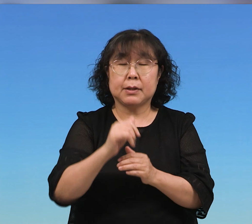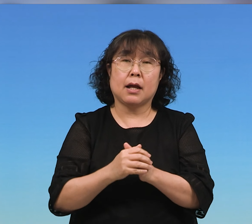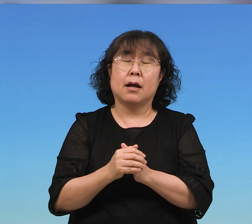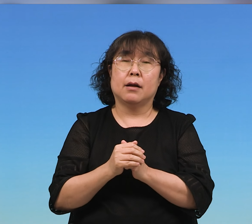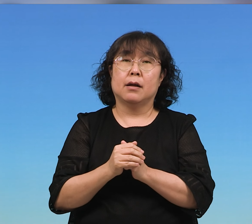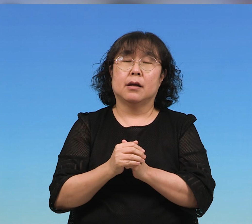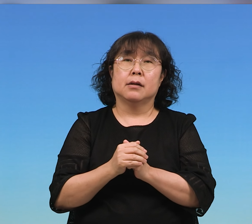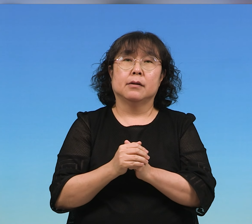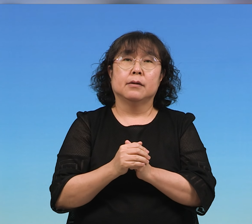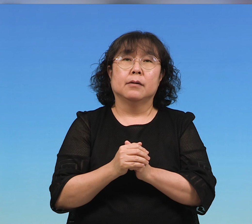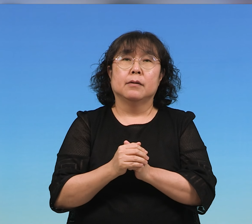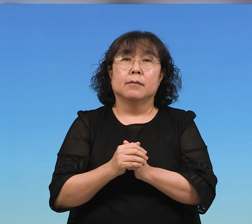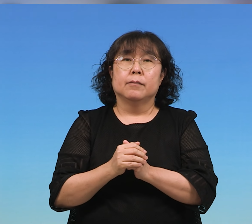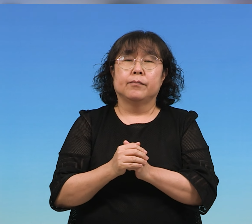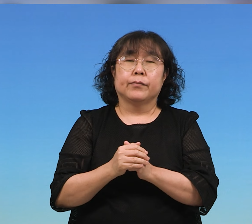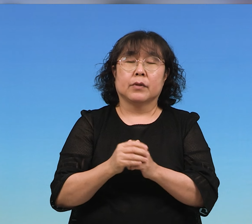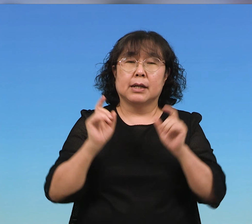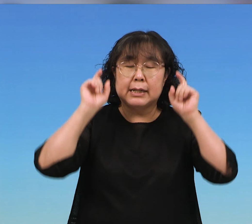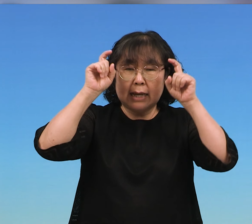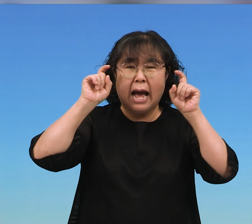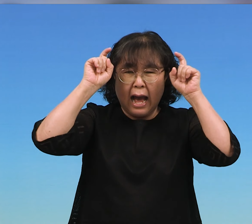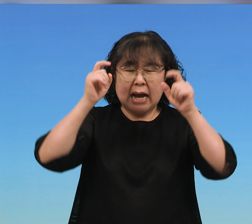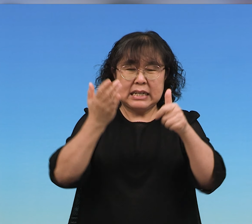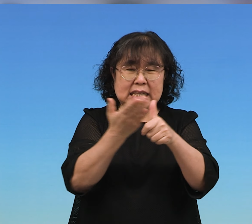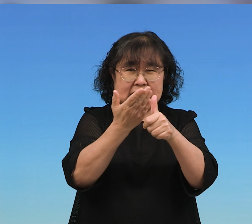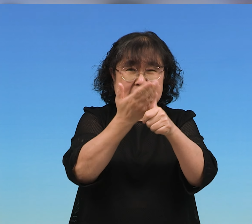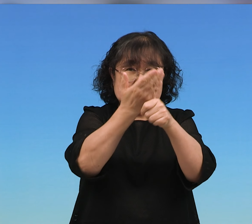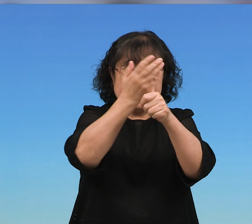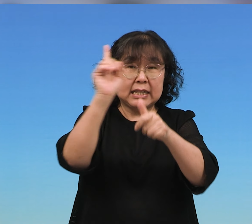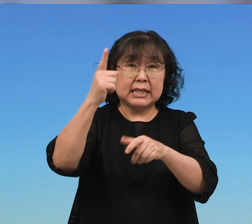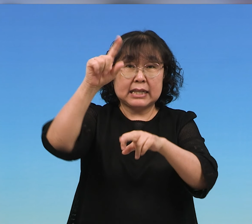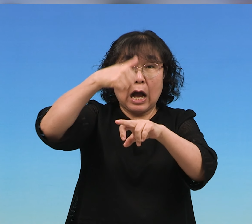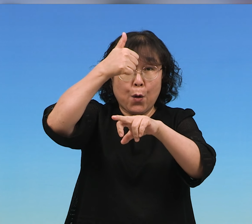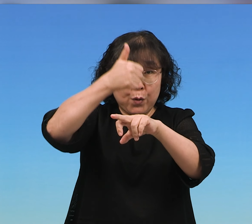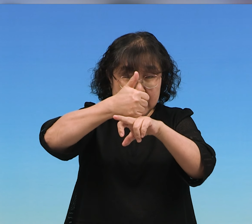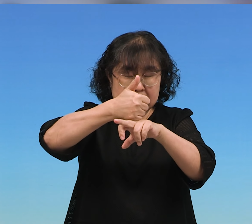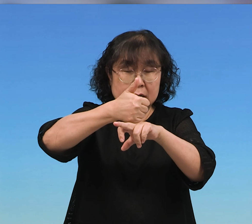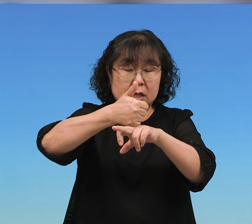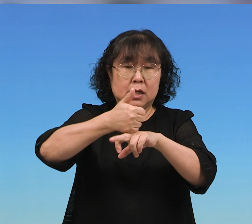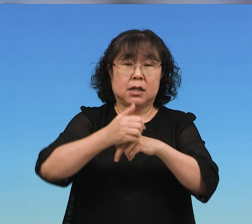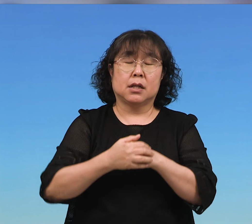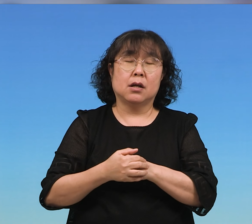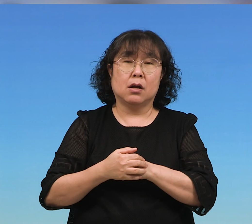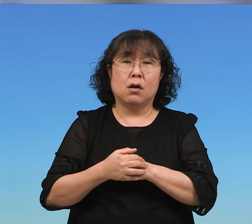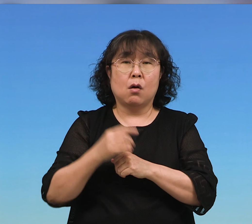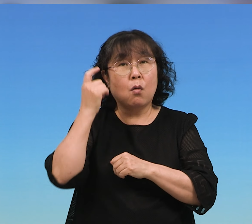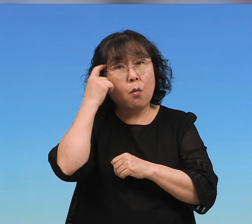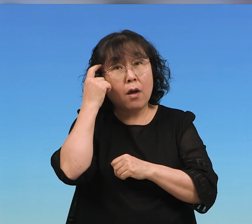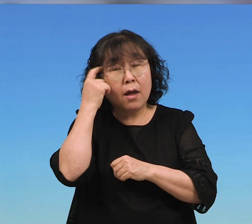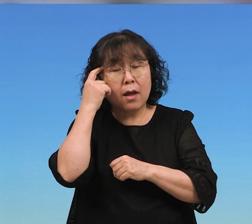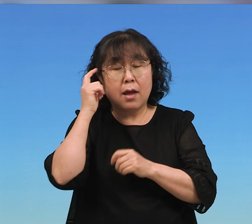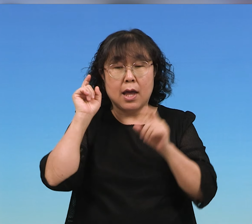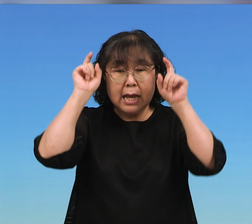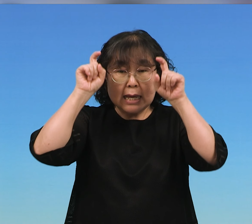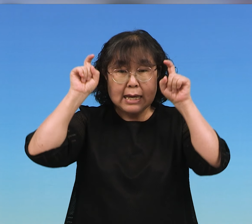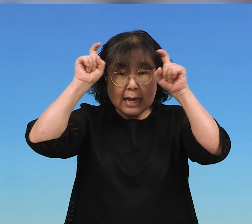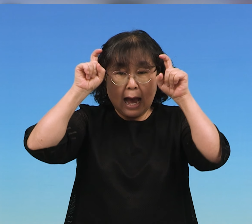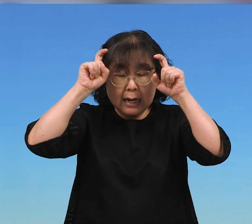생각해 보세요. 그 양치기 소년 다윗, 아니 그는 도대체 뭘